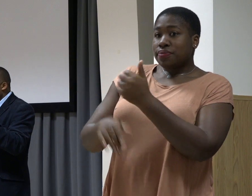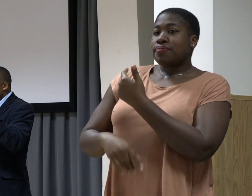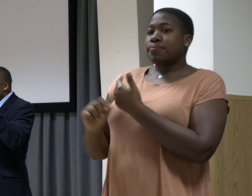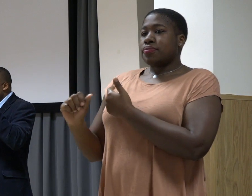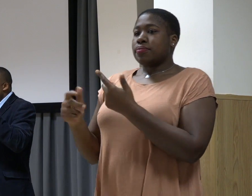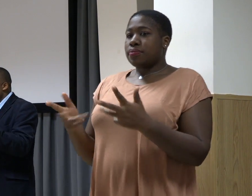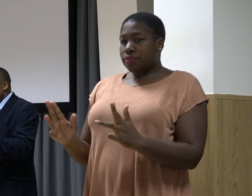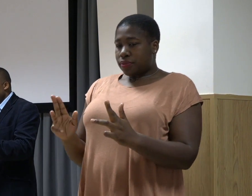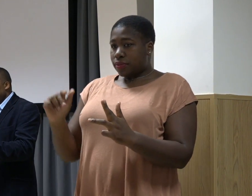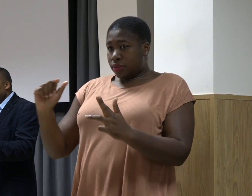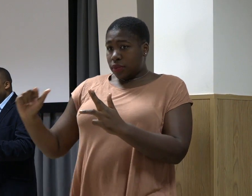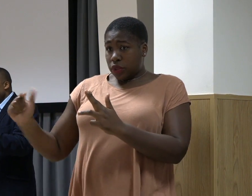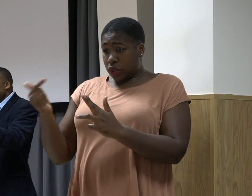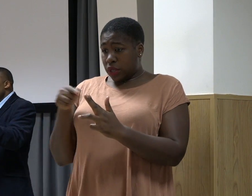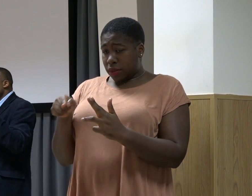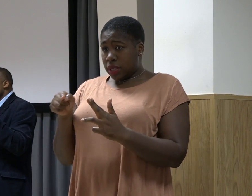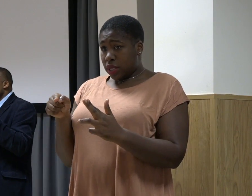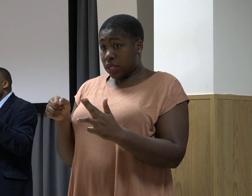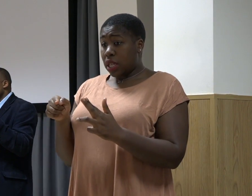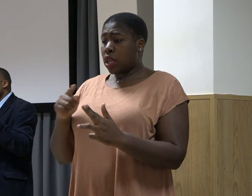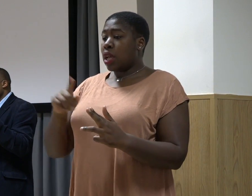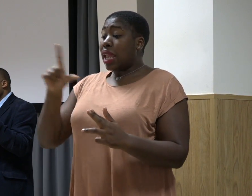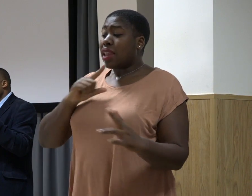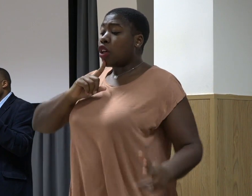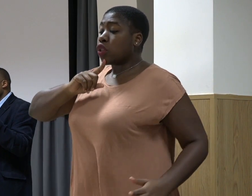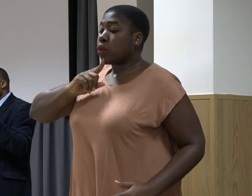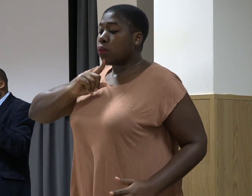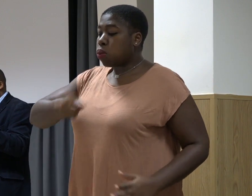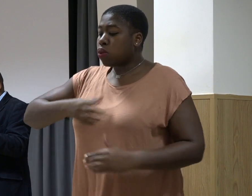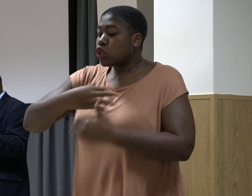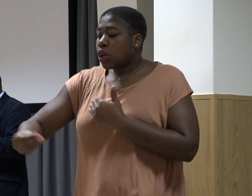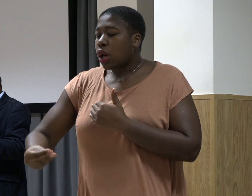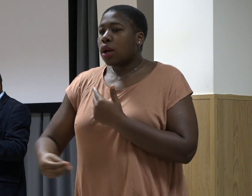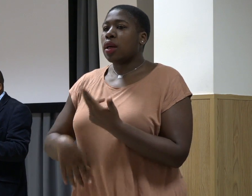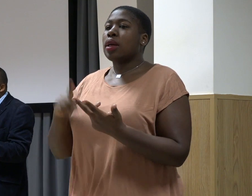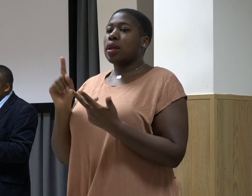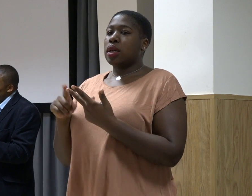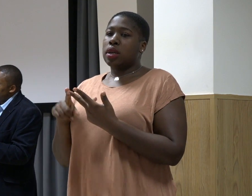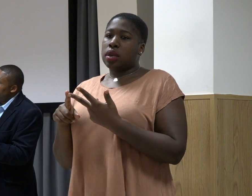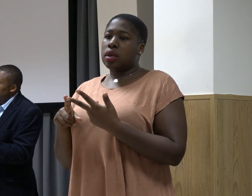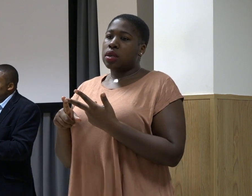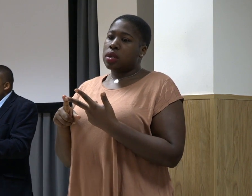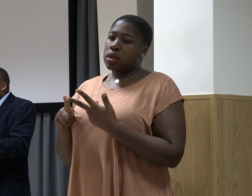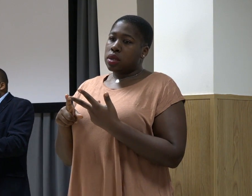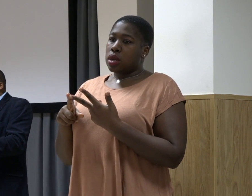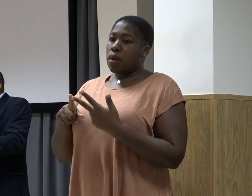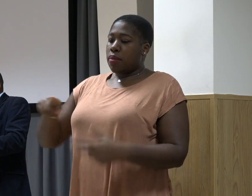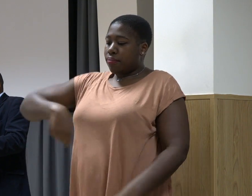temps, comme je disais au début, Lazare sort. Et le troisième temps,